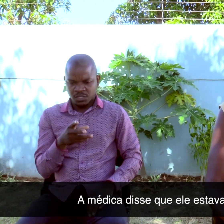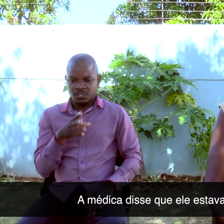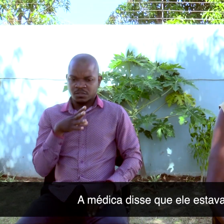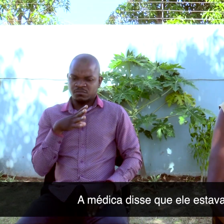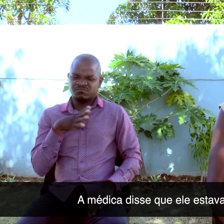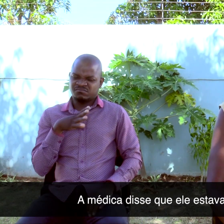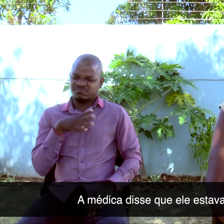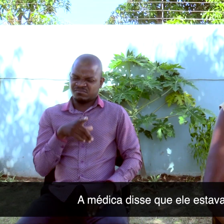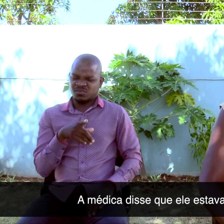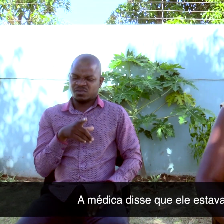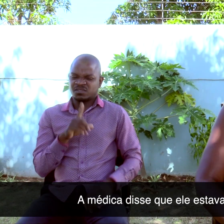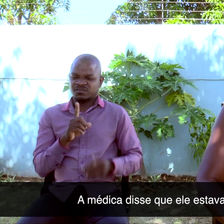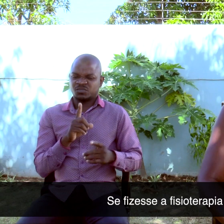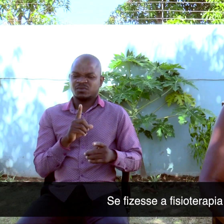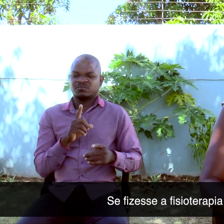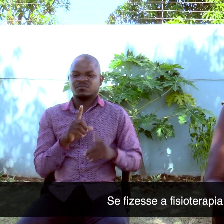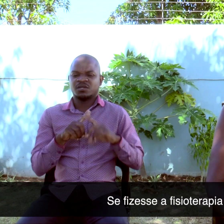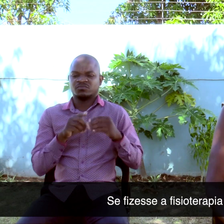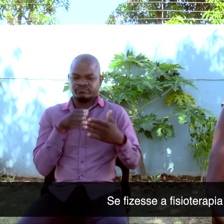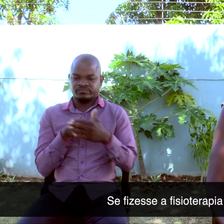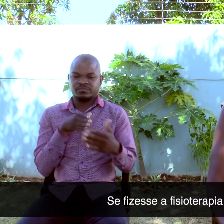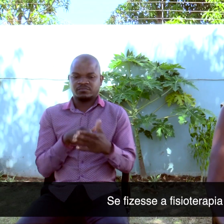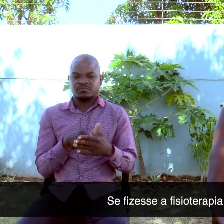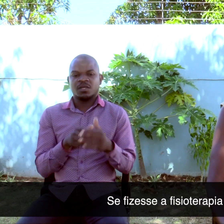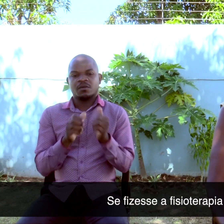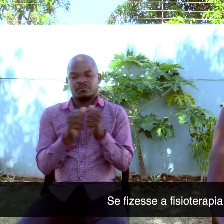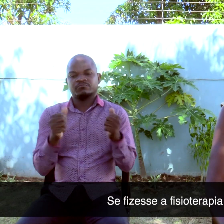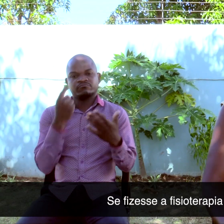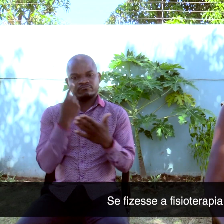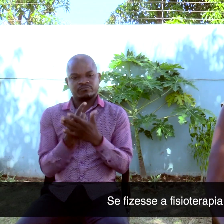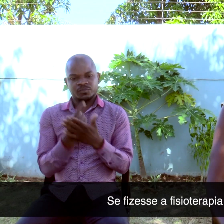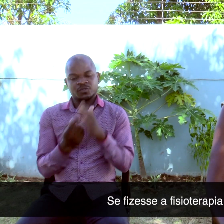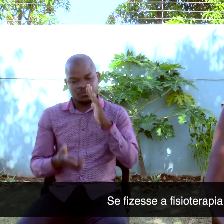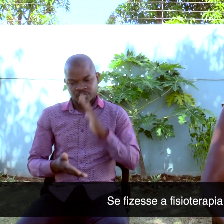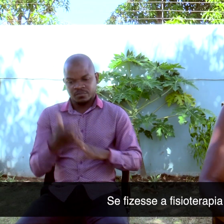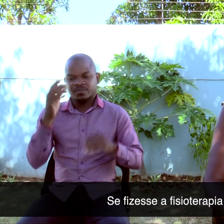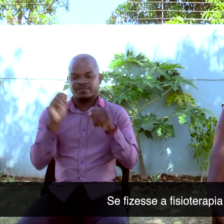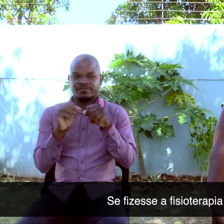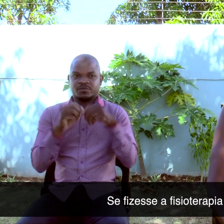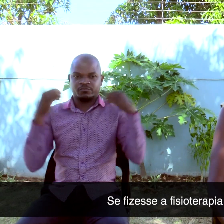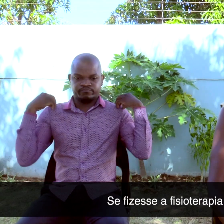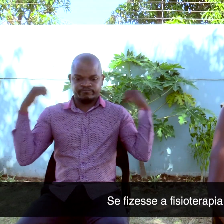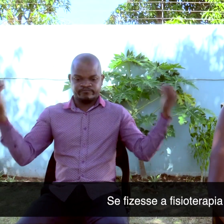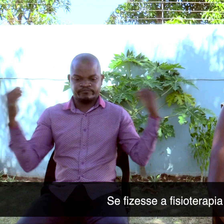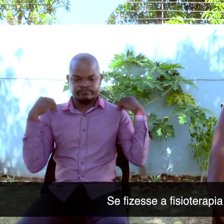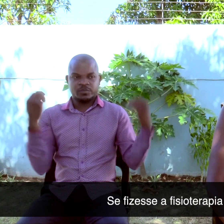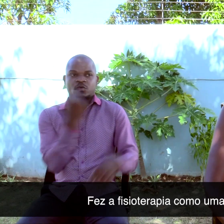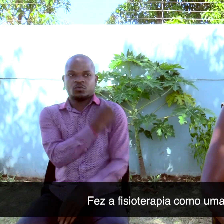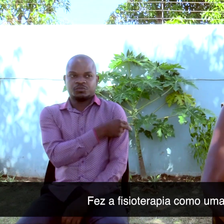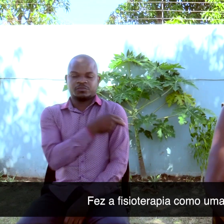pouco de paralisia. Mas, se fizesse a coisa, a fisioterapia ia melhorar.